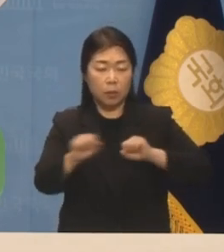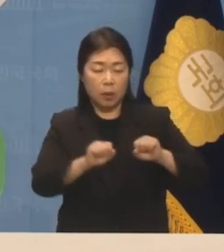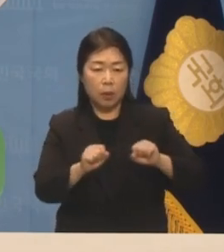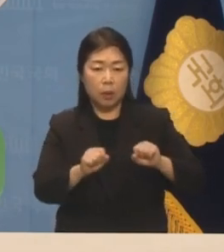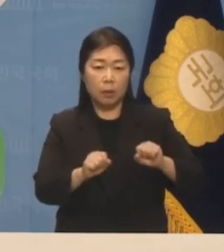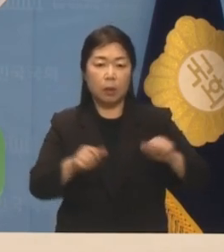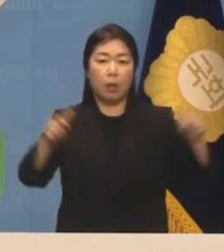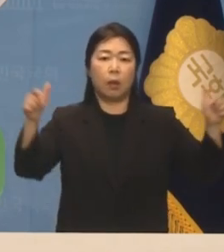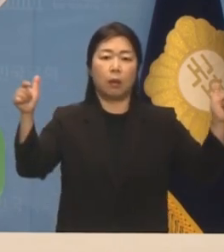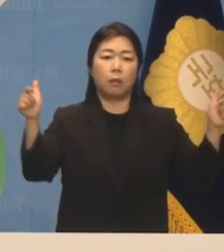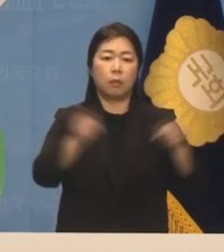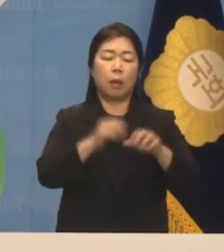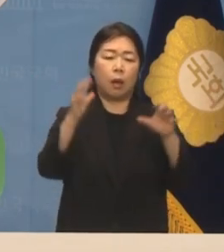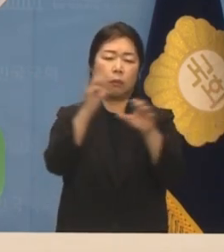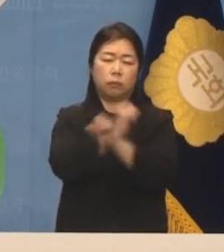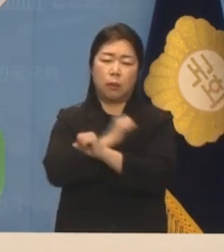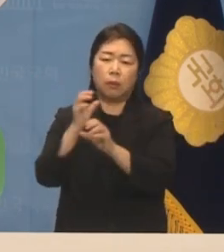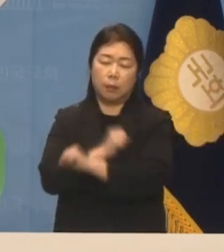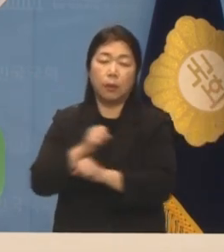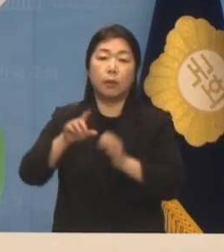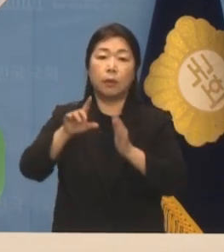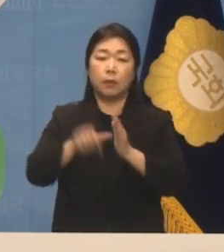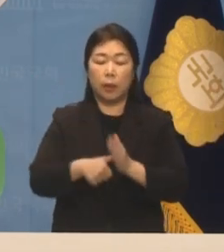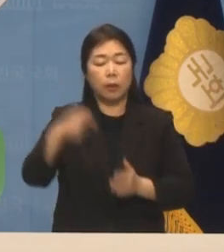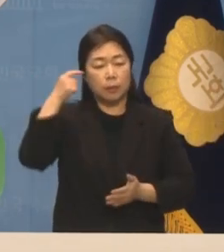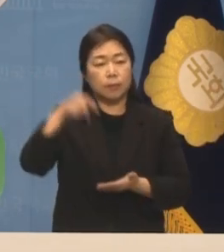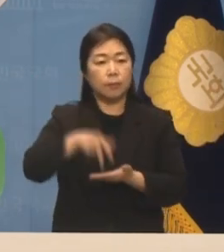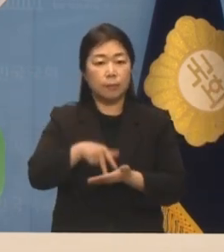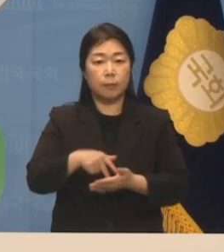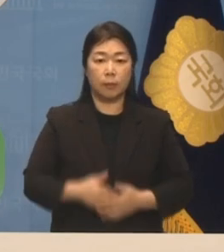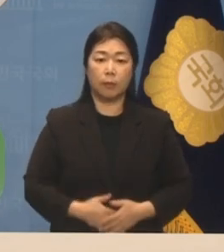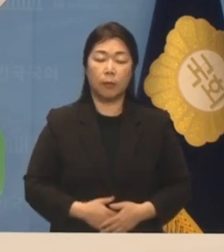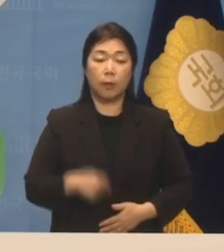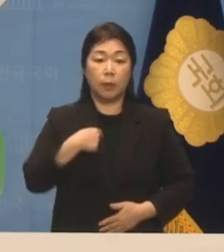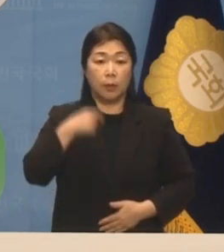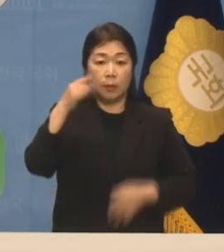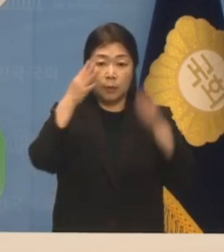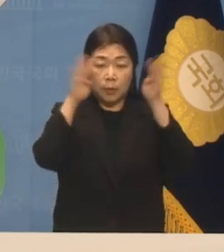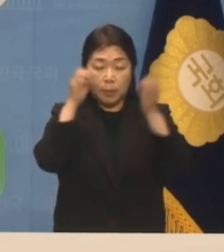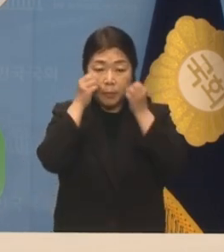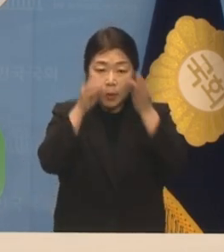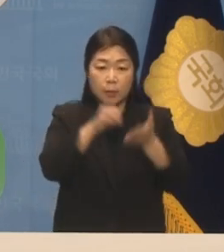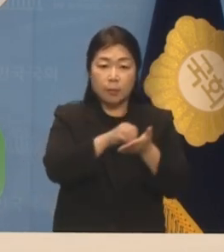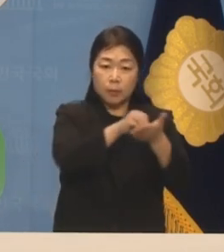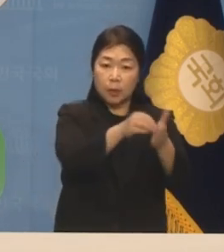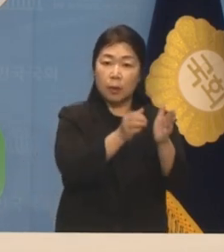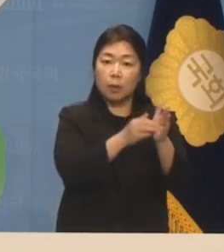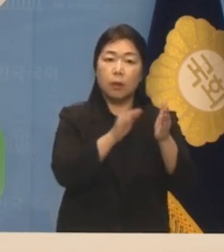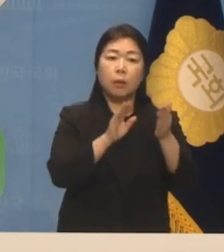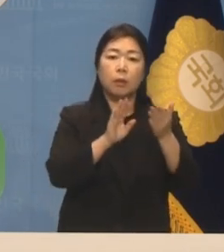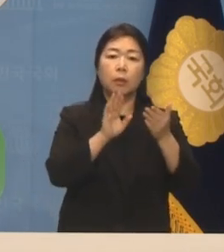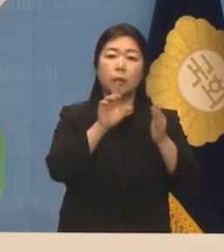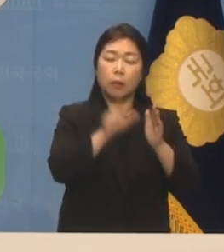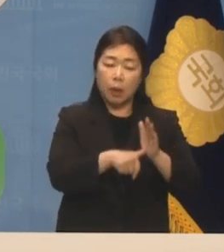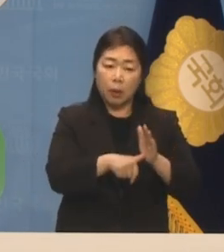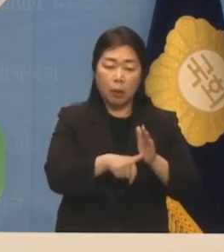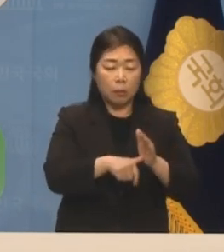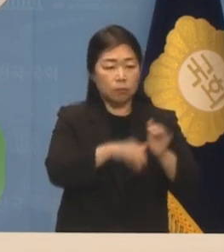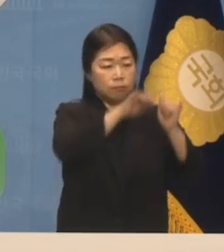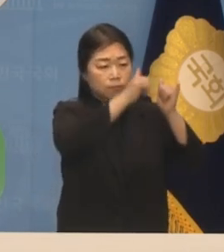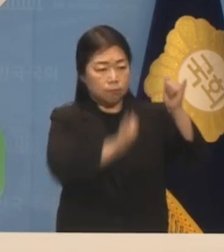해였습니다. 새내기 대학생이 쉽게 감당하기도 쉽게 이해하기도 어려웠던 역사적